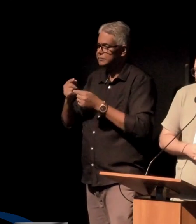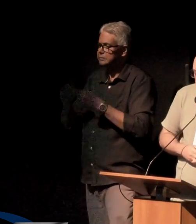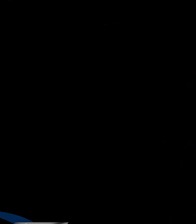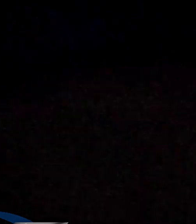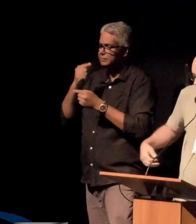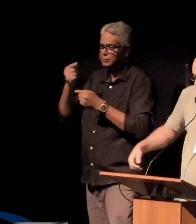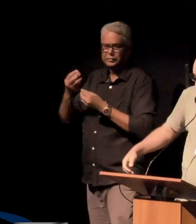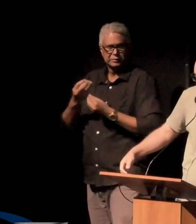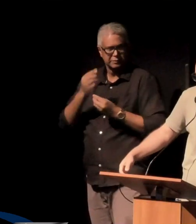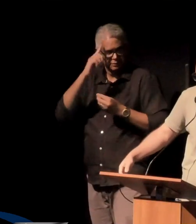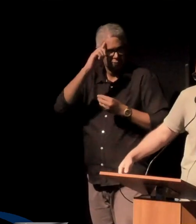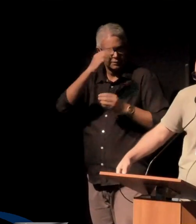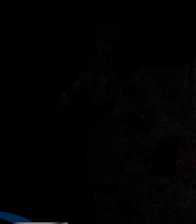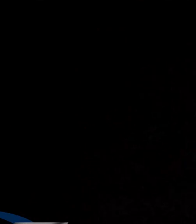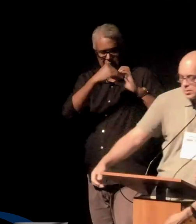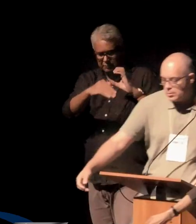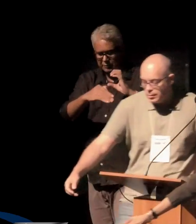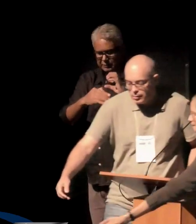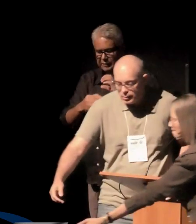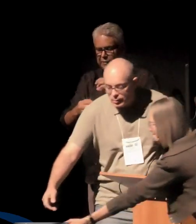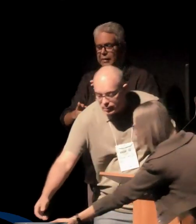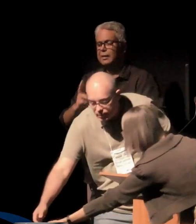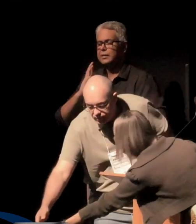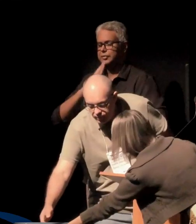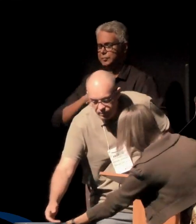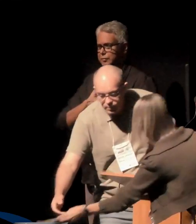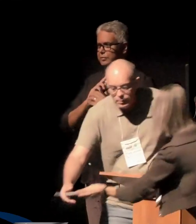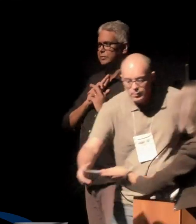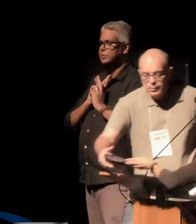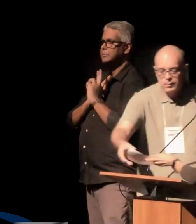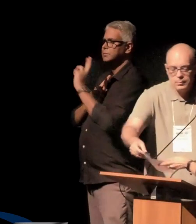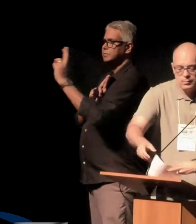para Sílvia e ela ela responde para gente